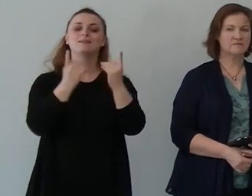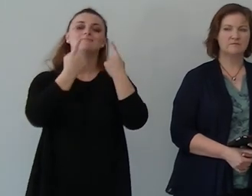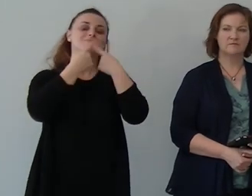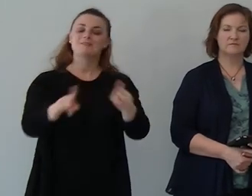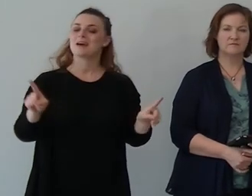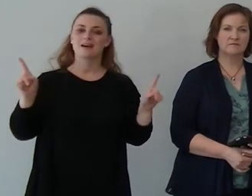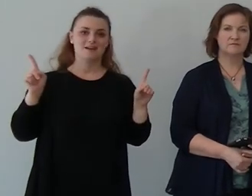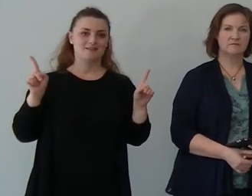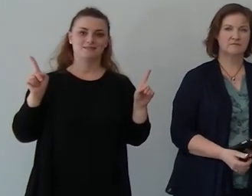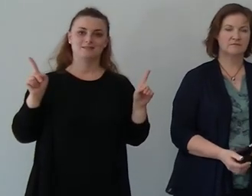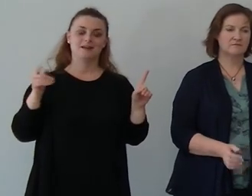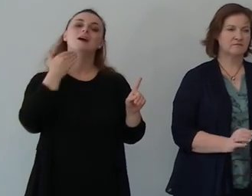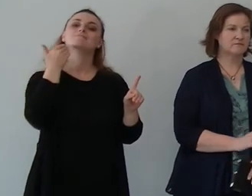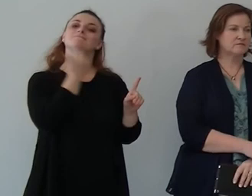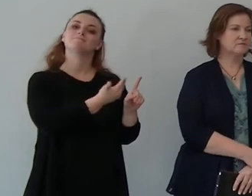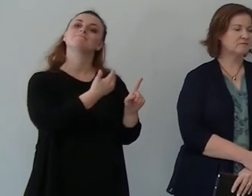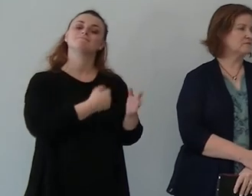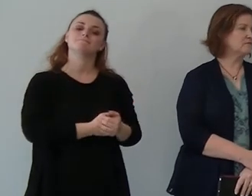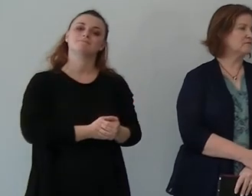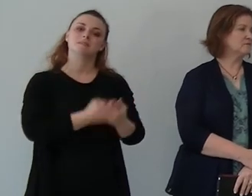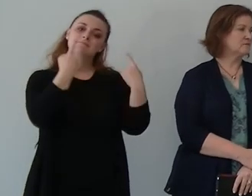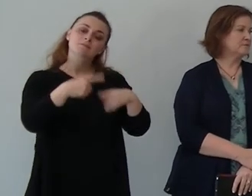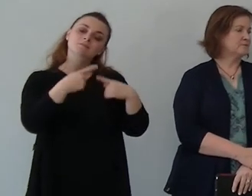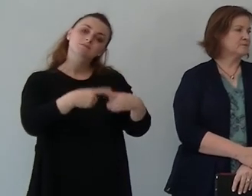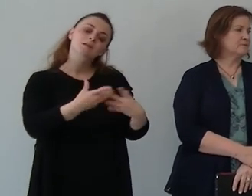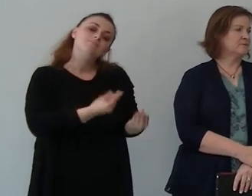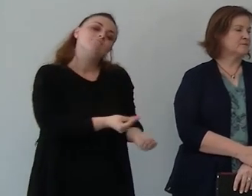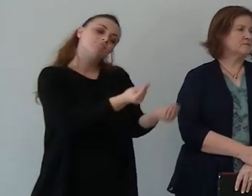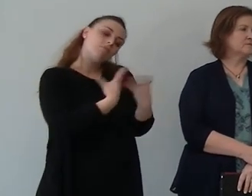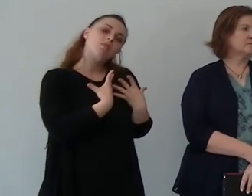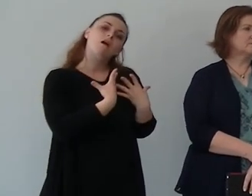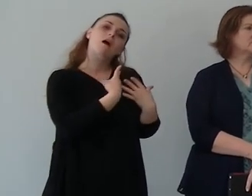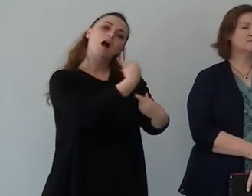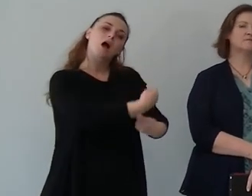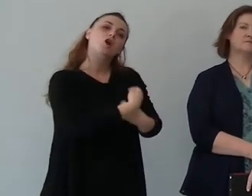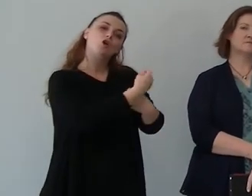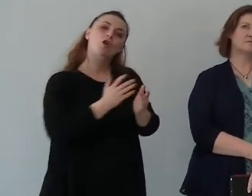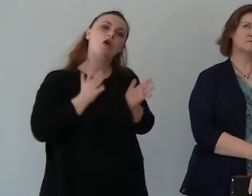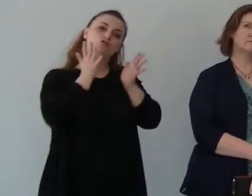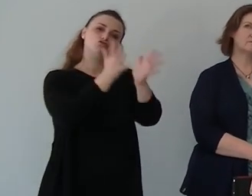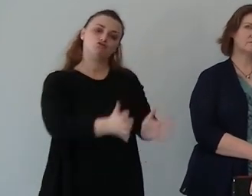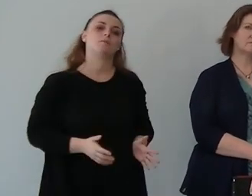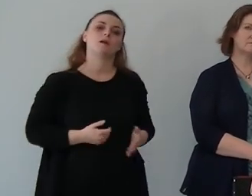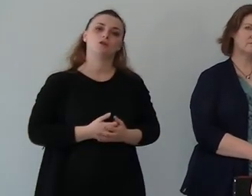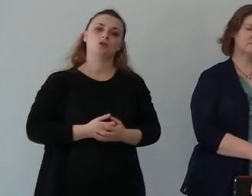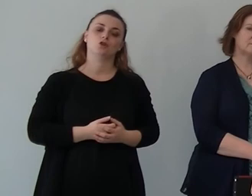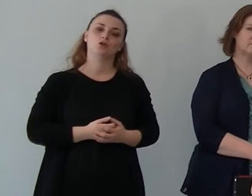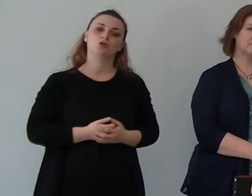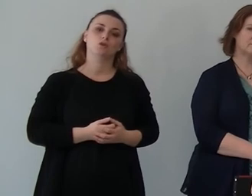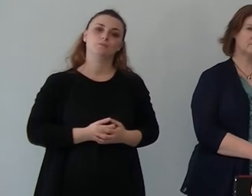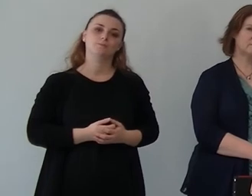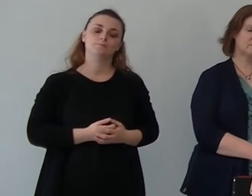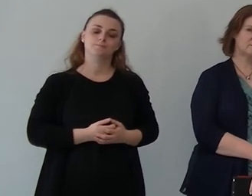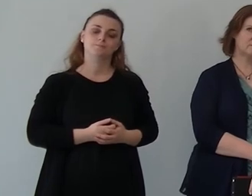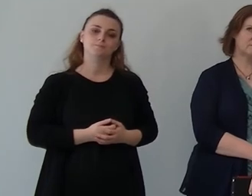voglio trarre degli incoraggiamenti, perché noi avremo un serbatoio di preghiera che andrà